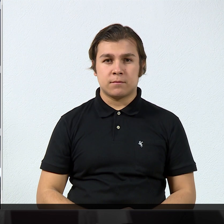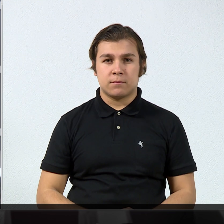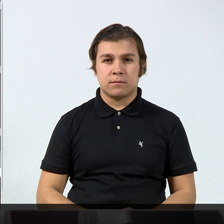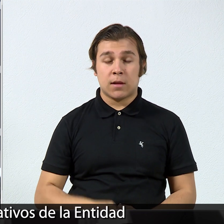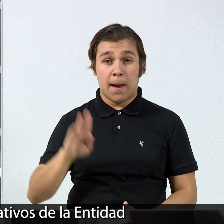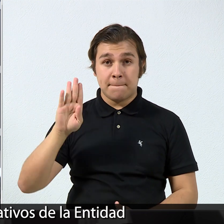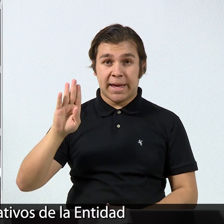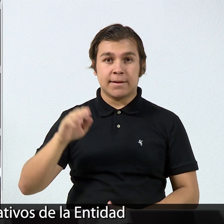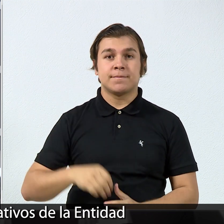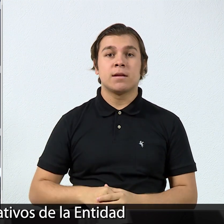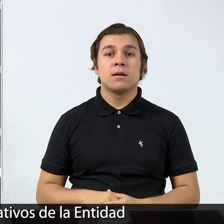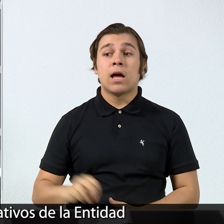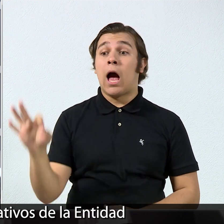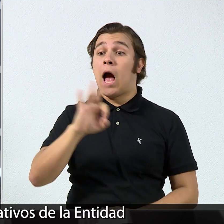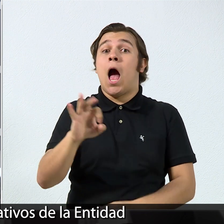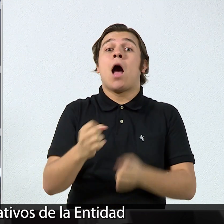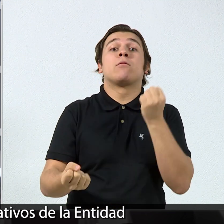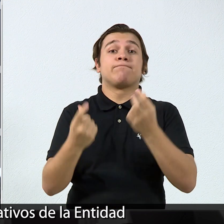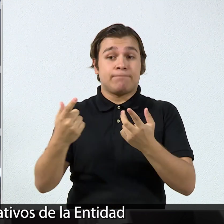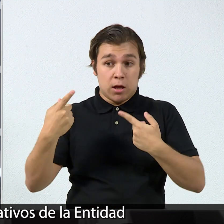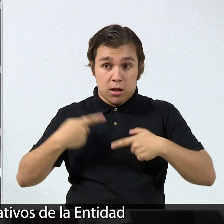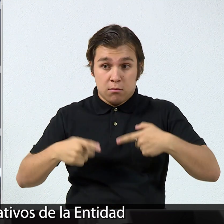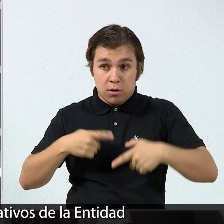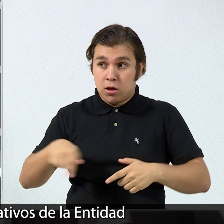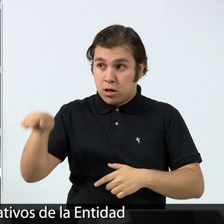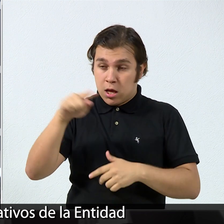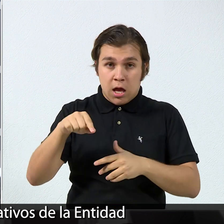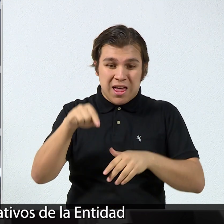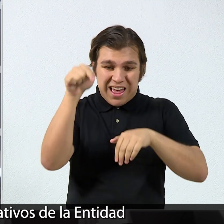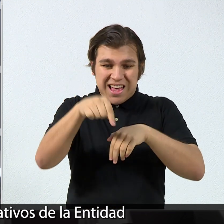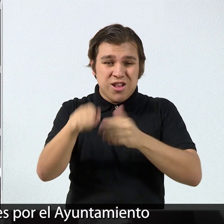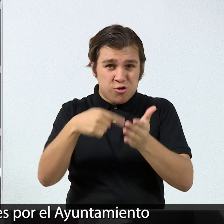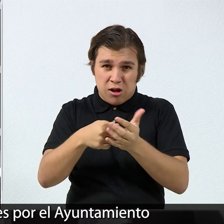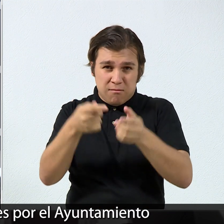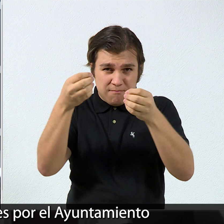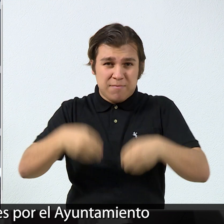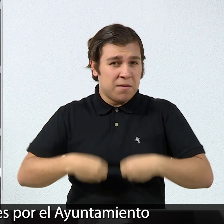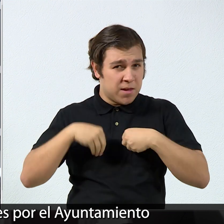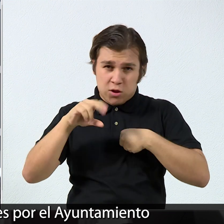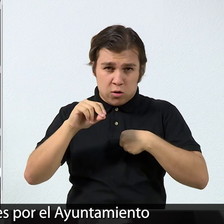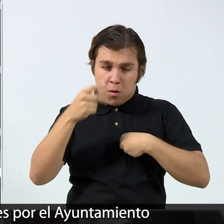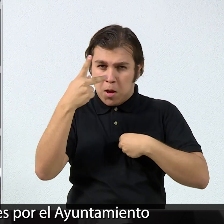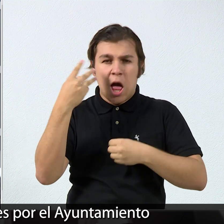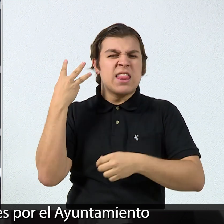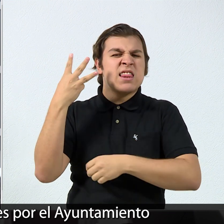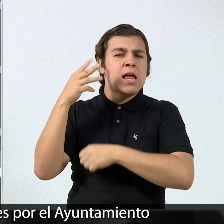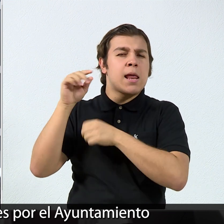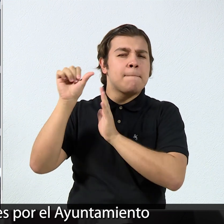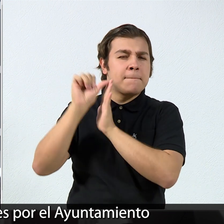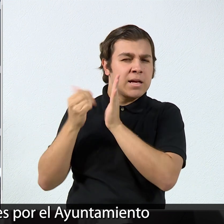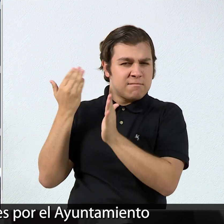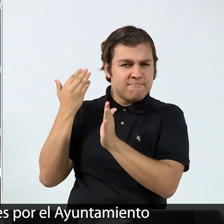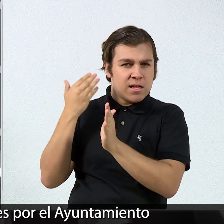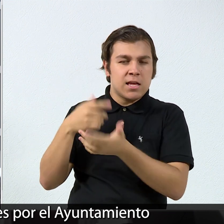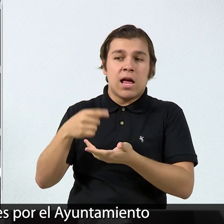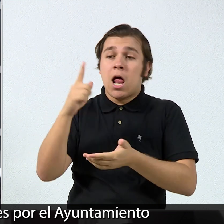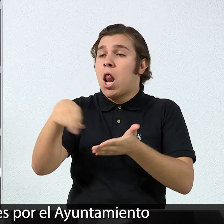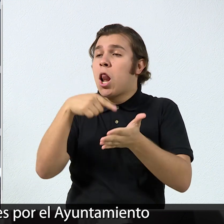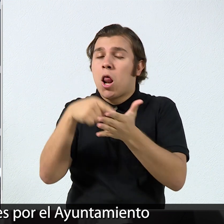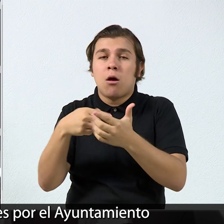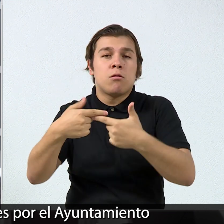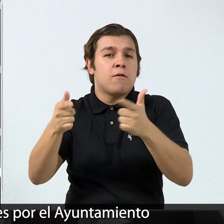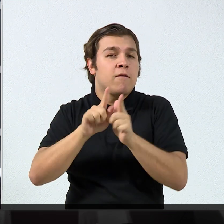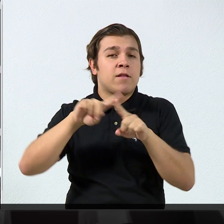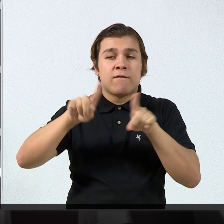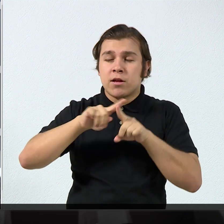de residencia cuando no sean nativos de la entidad, expedida con una antigüedad no mayor de 3 meses por el ayuntamiento que corresponda a